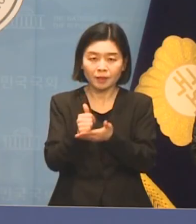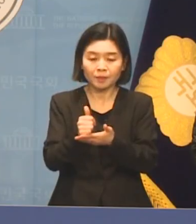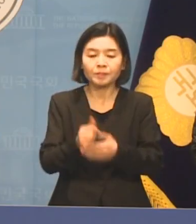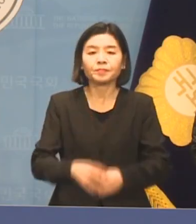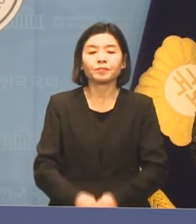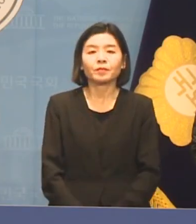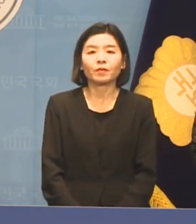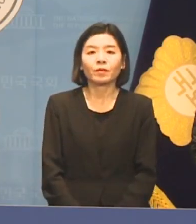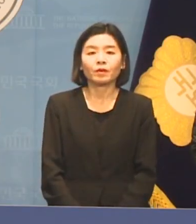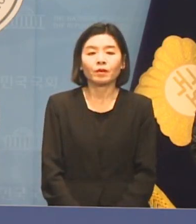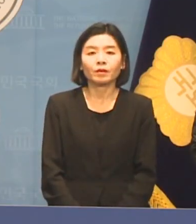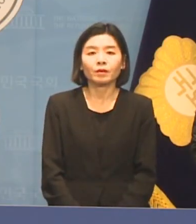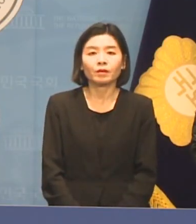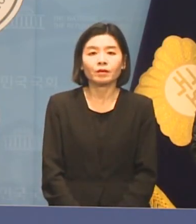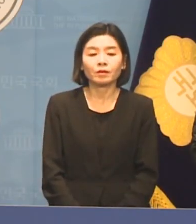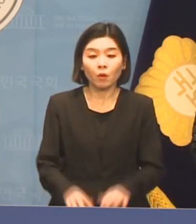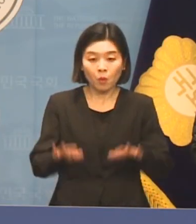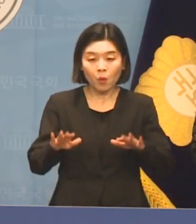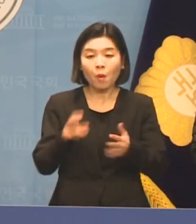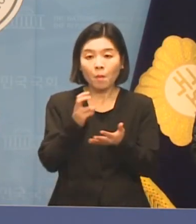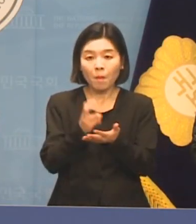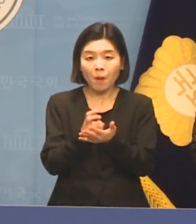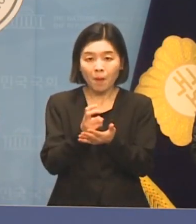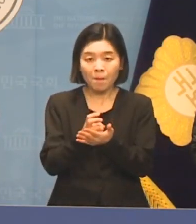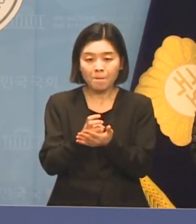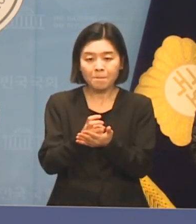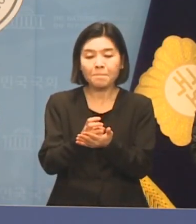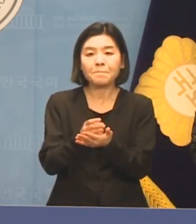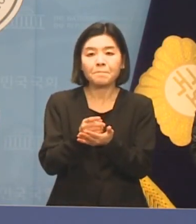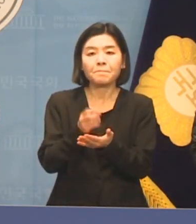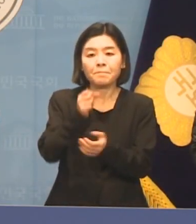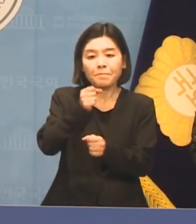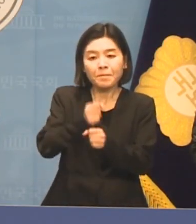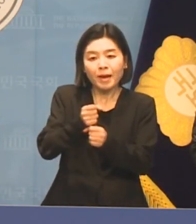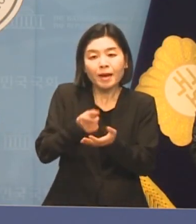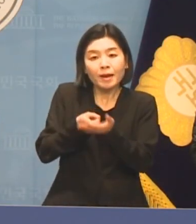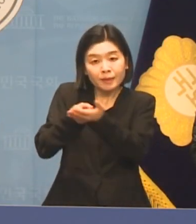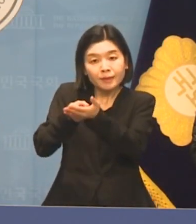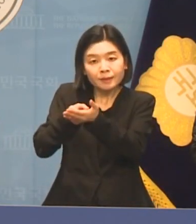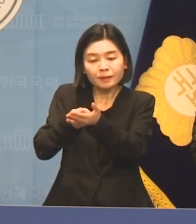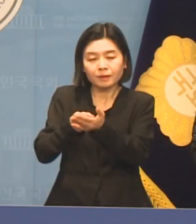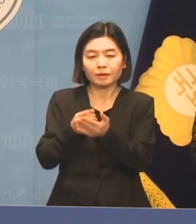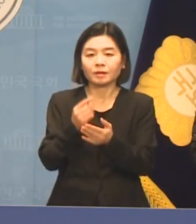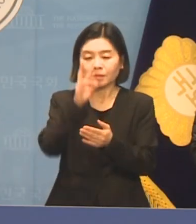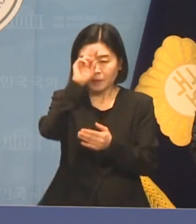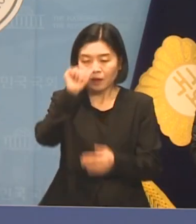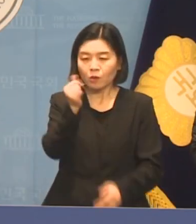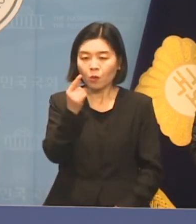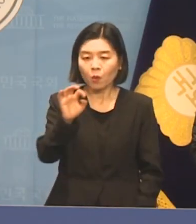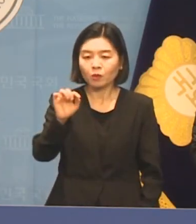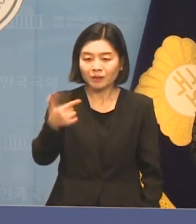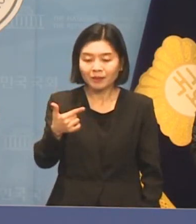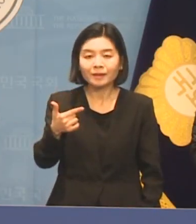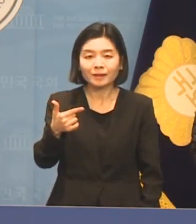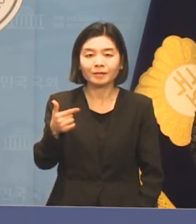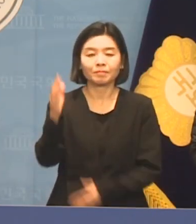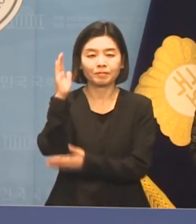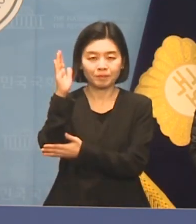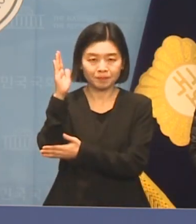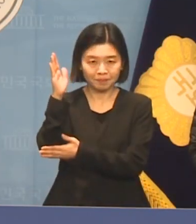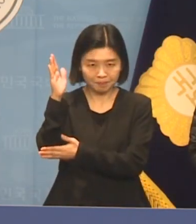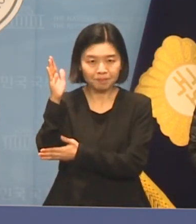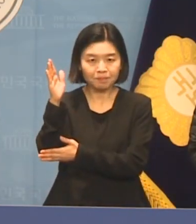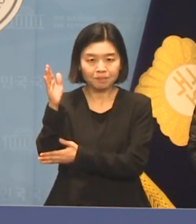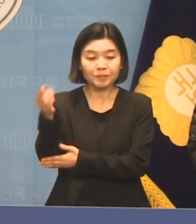오늘 기자회견은 대표 입법 발의를 해주신 더불어민주당 박홍배 의원의 모두 발언을 시작으로 한국노동조합 총연맹